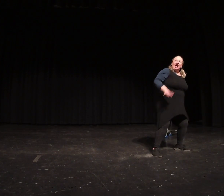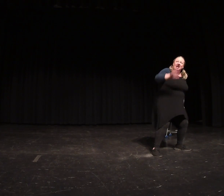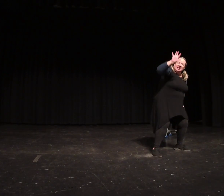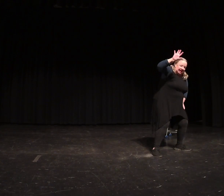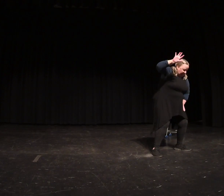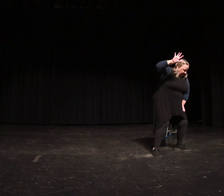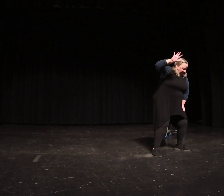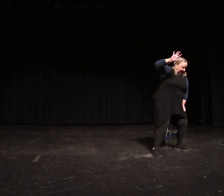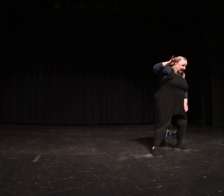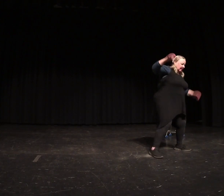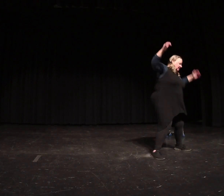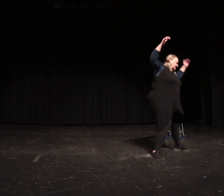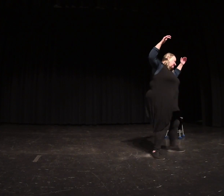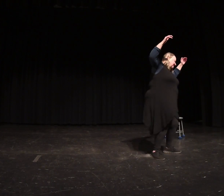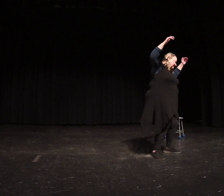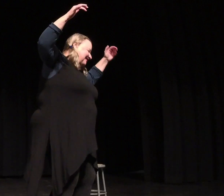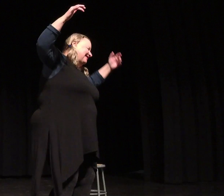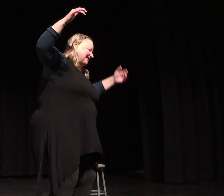OK,